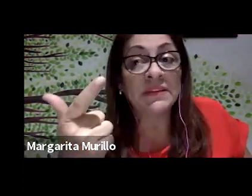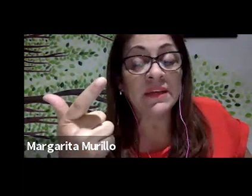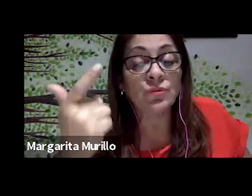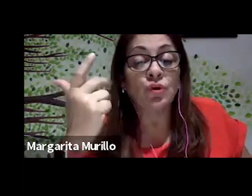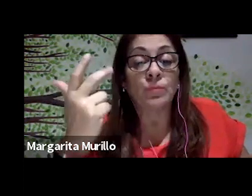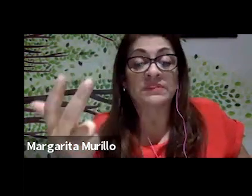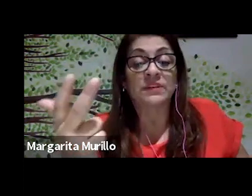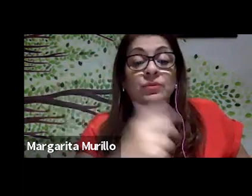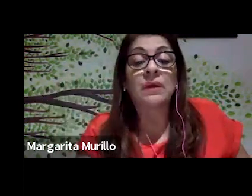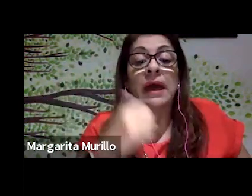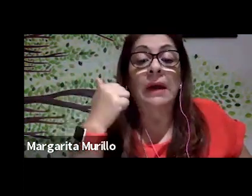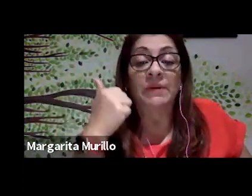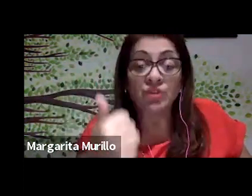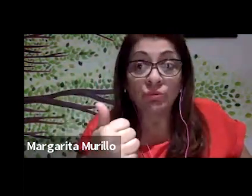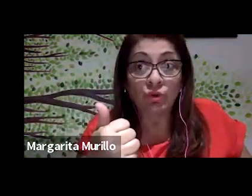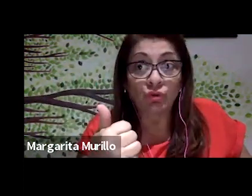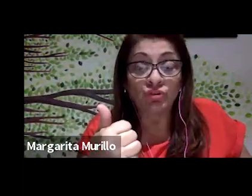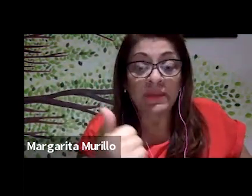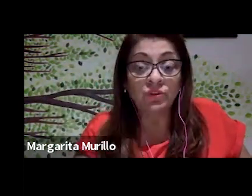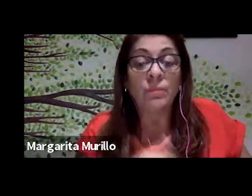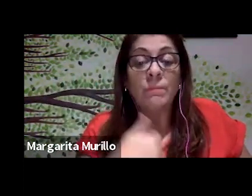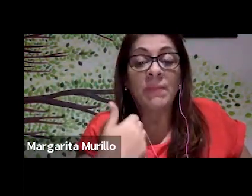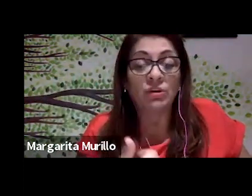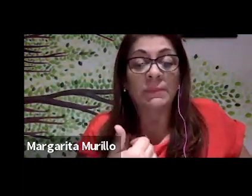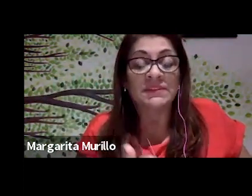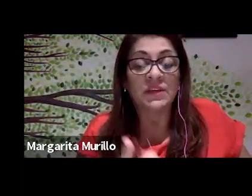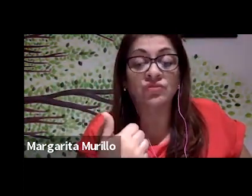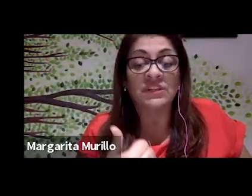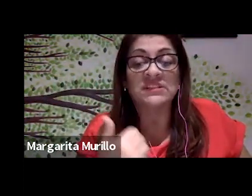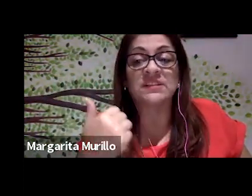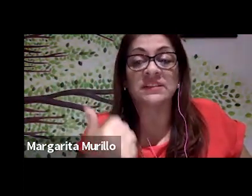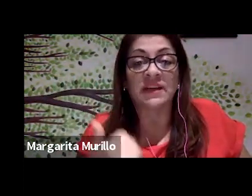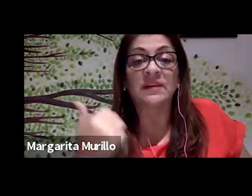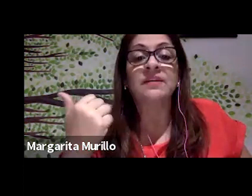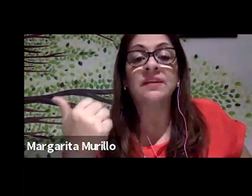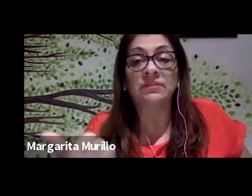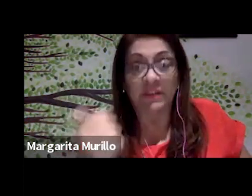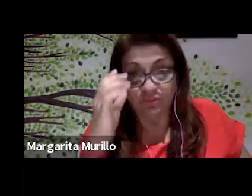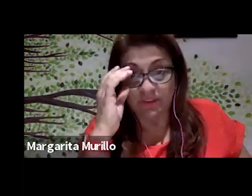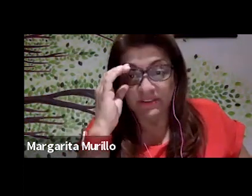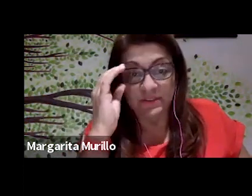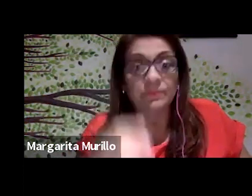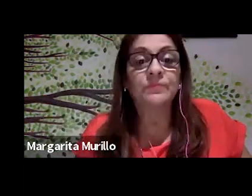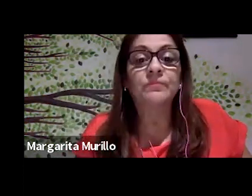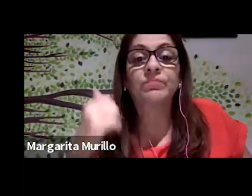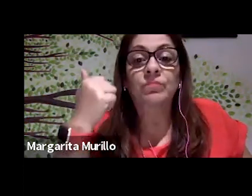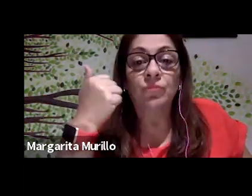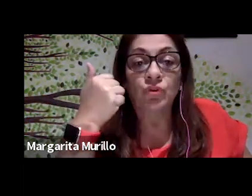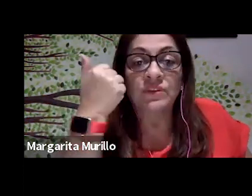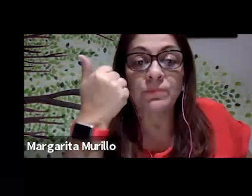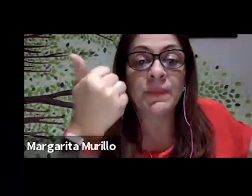compartiendo y conversando a mayor autoconocimiento mejor capacidad y conciencia de identidad y de relacionarse